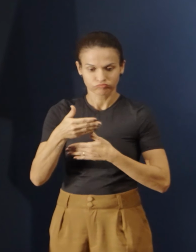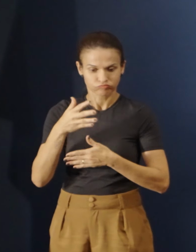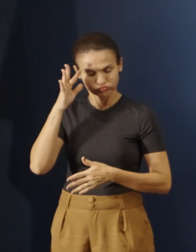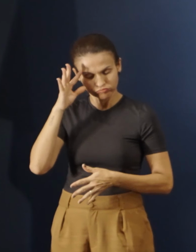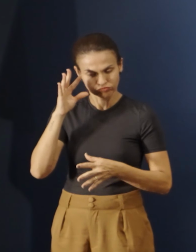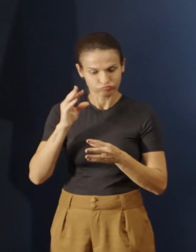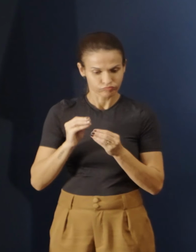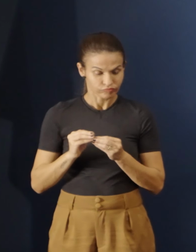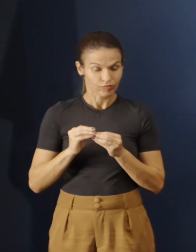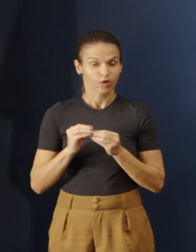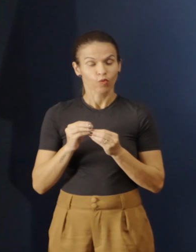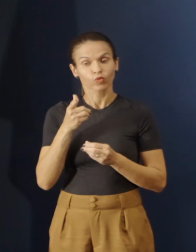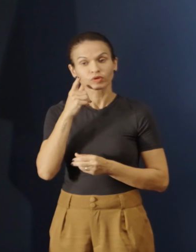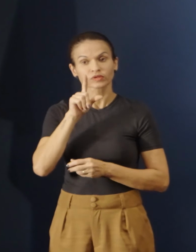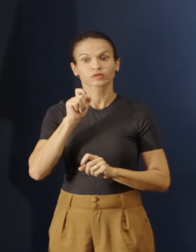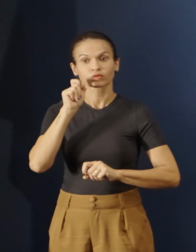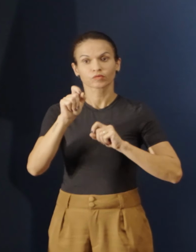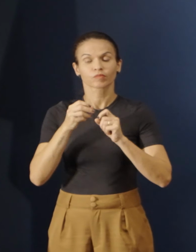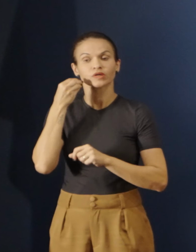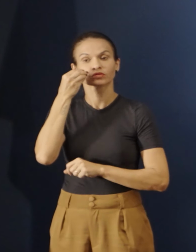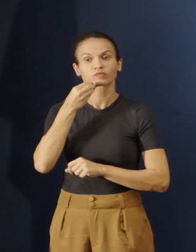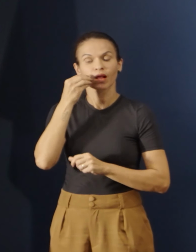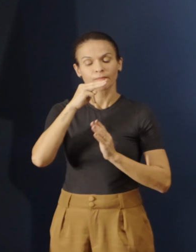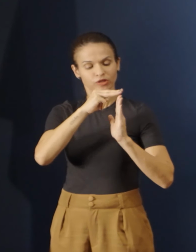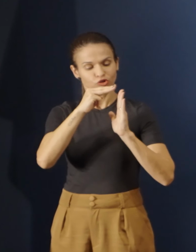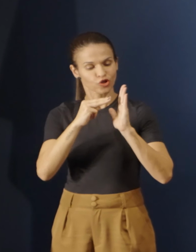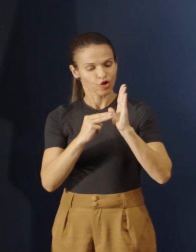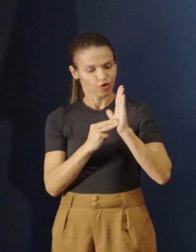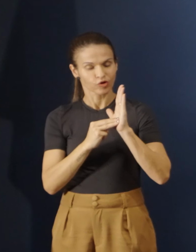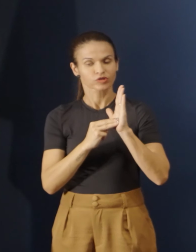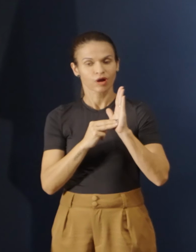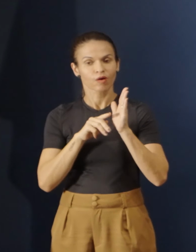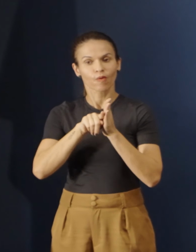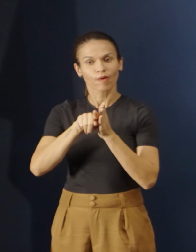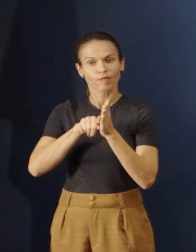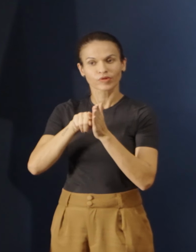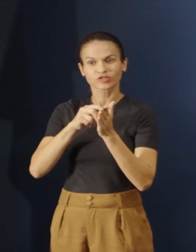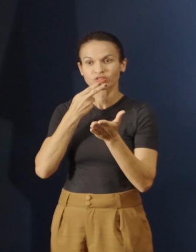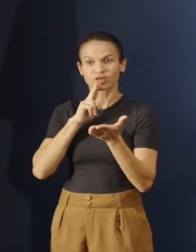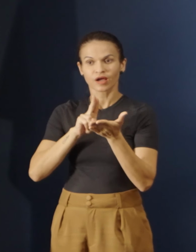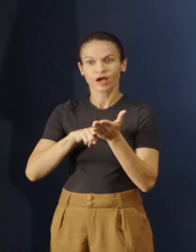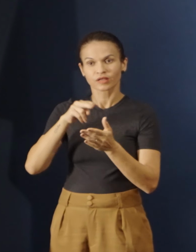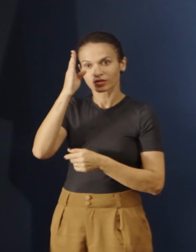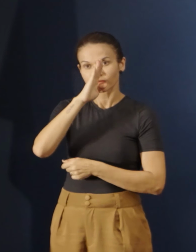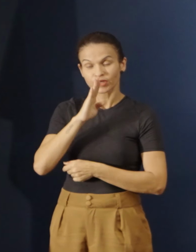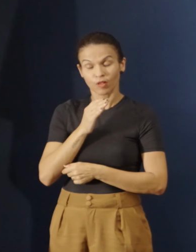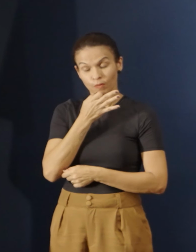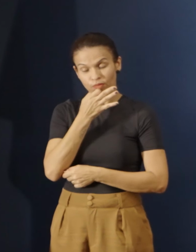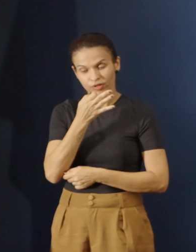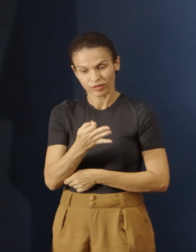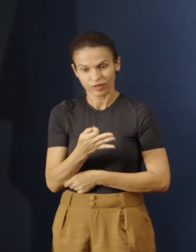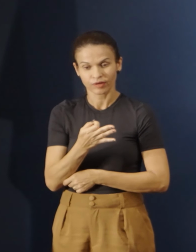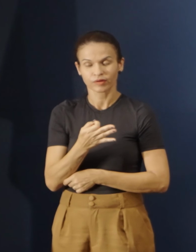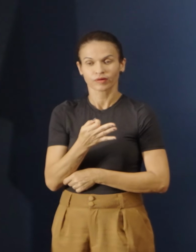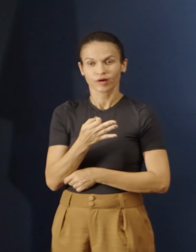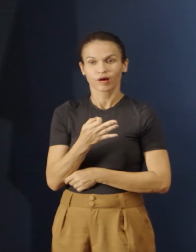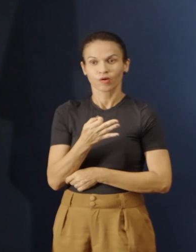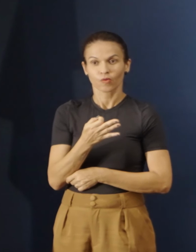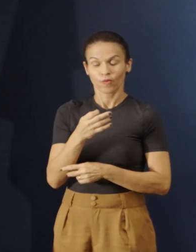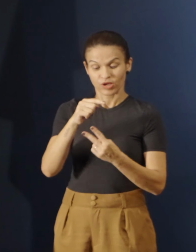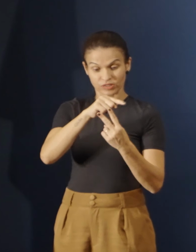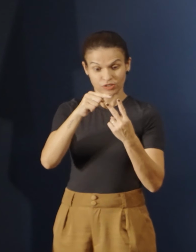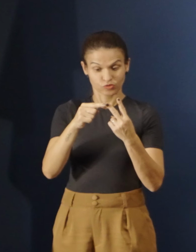foi adquirindo, na minha opinião, uma experiência metodológica com a pesquisa de cartas no Brasil, na minha opinião, com essas